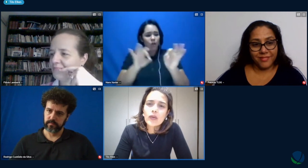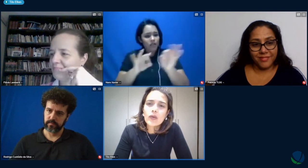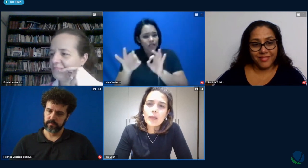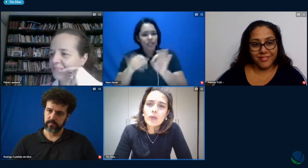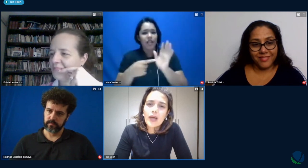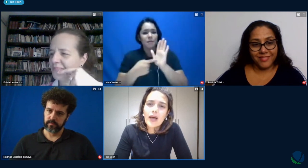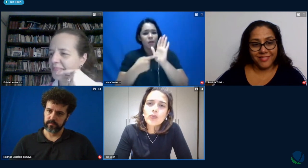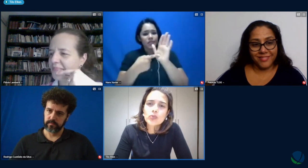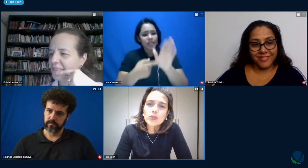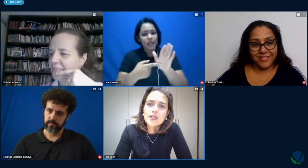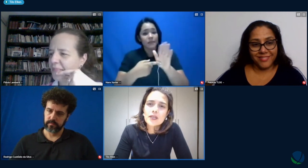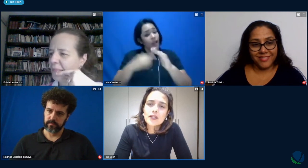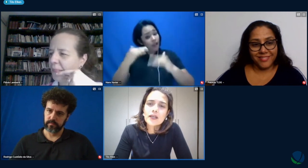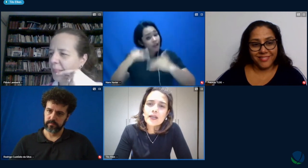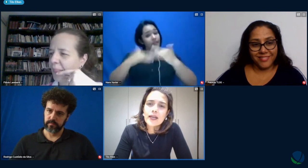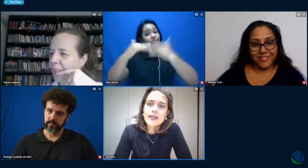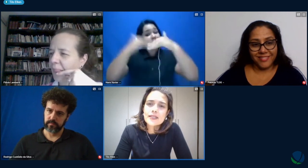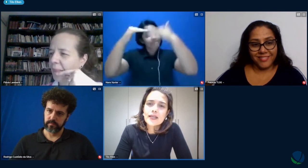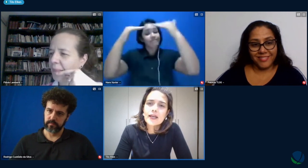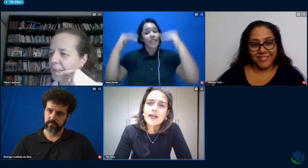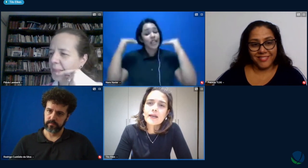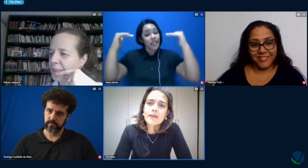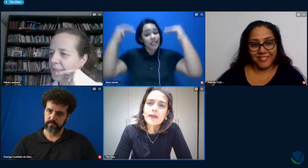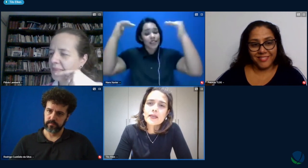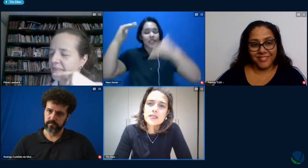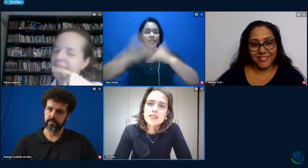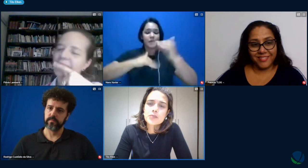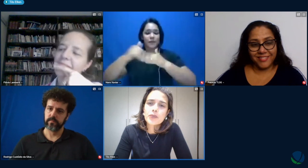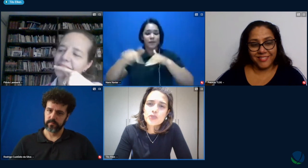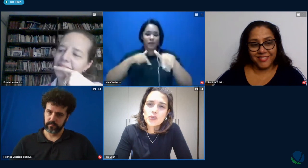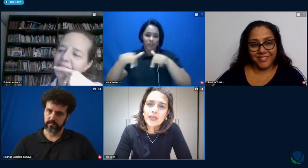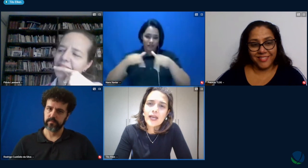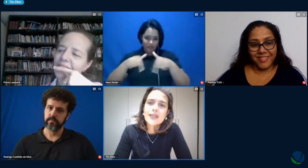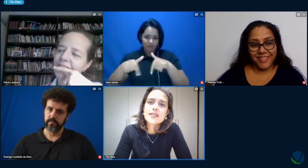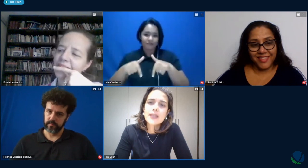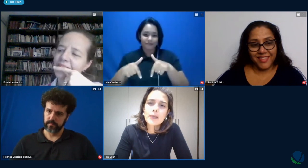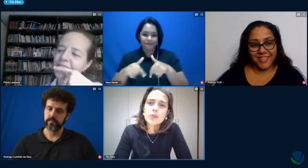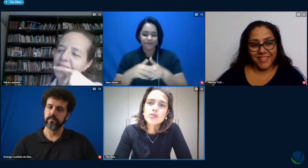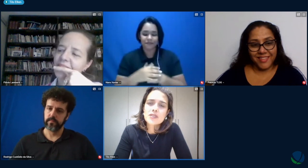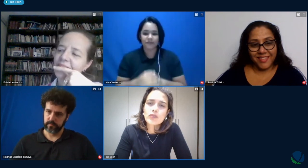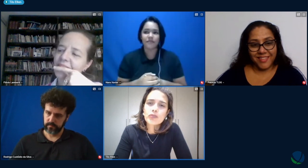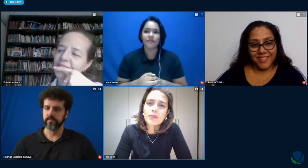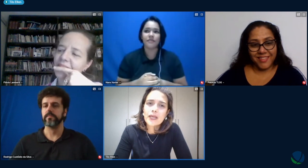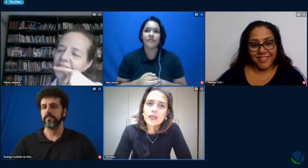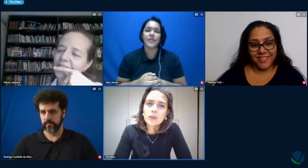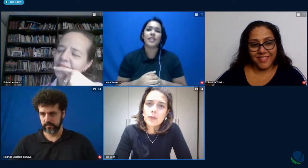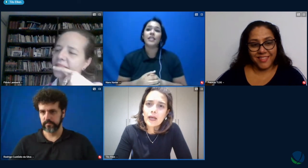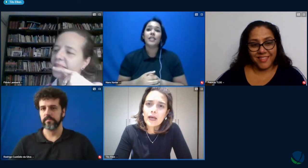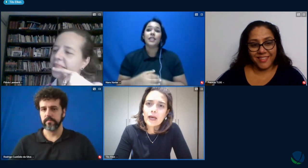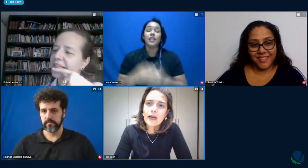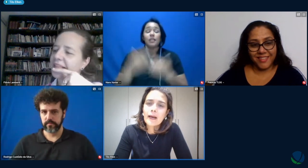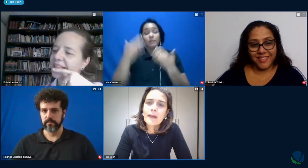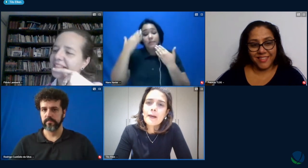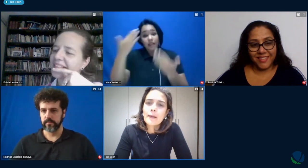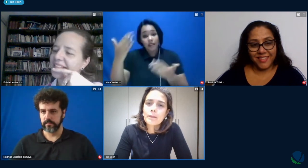venha colaborar com toda essa, esses profissionais, né, para o desenvolvimento e